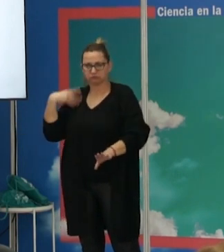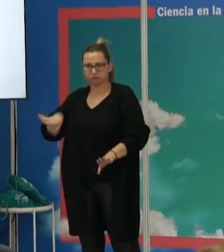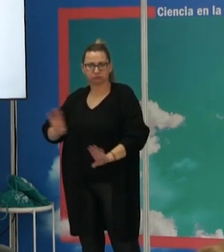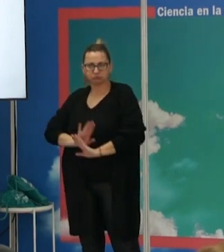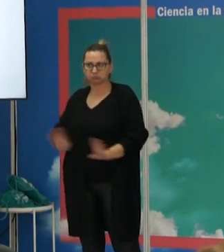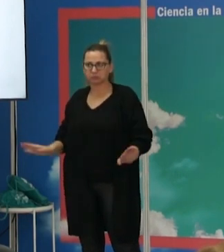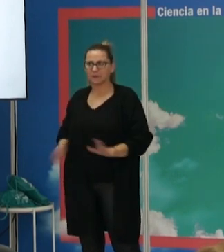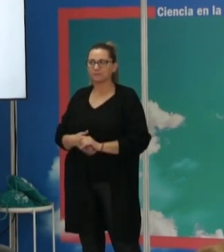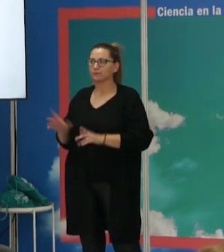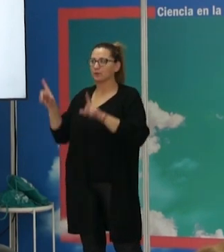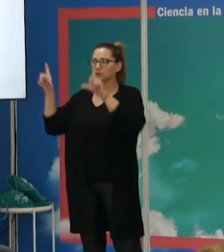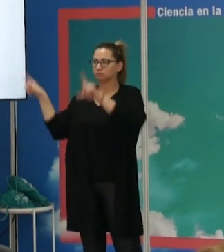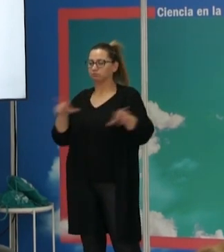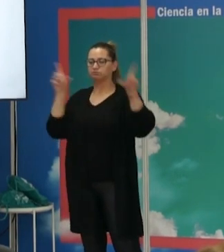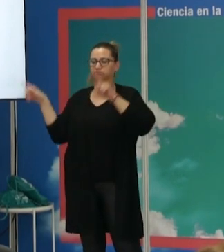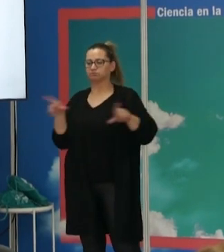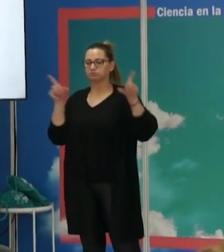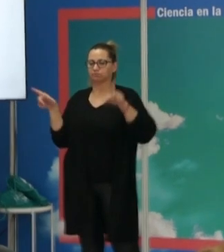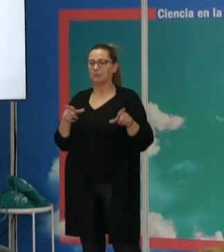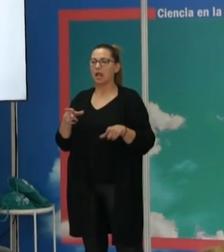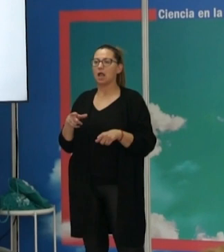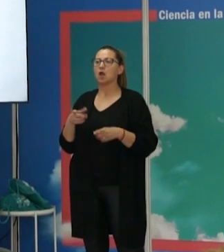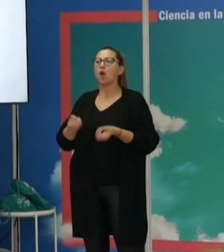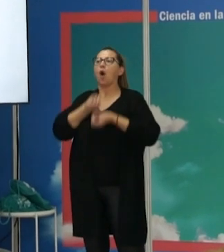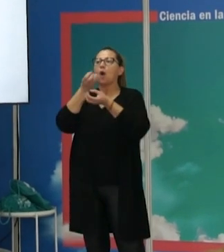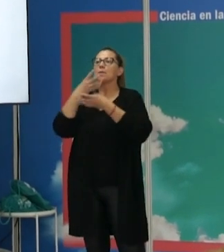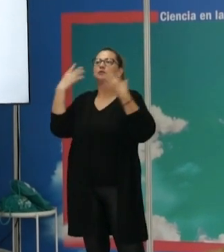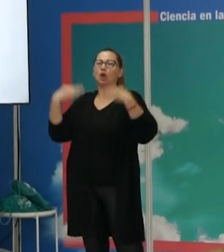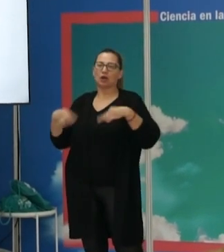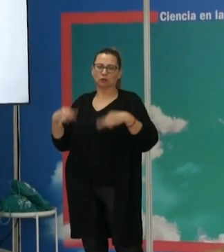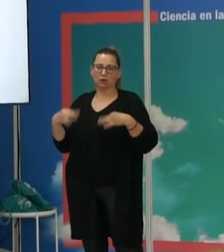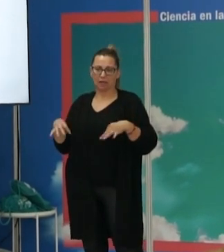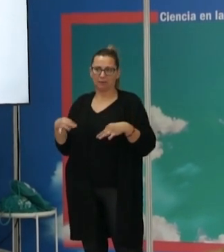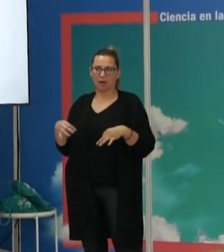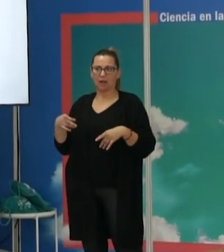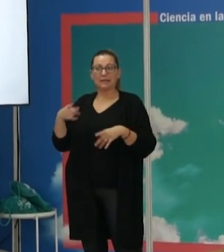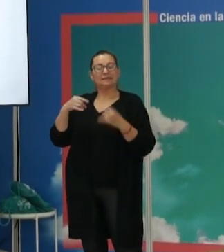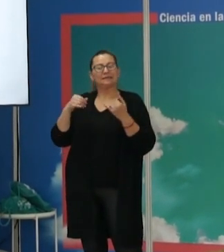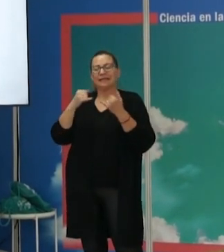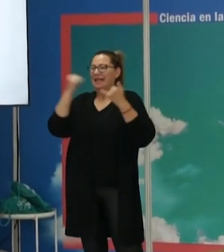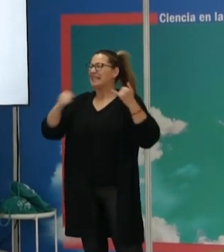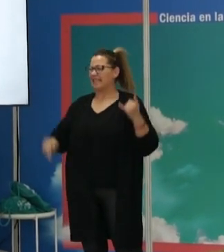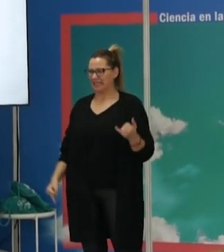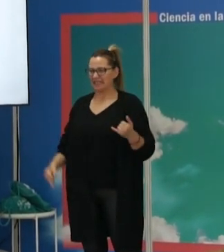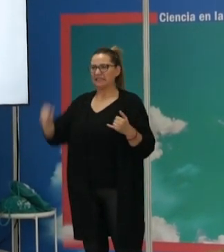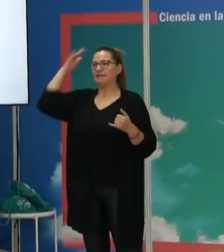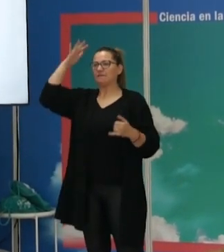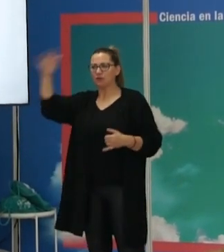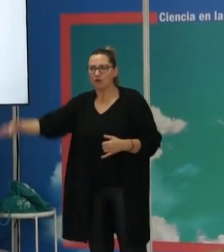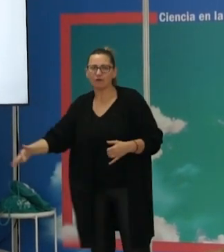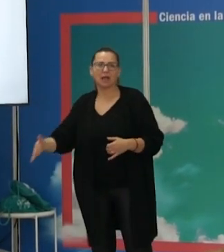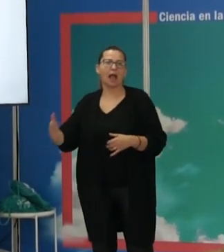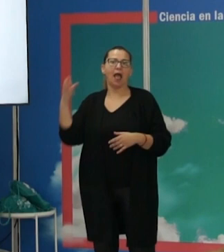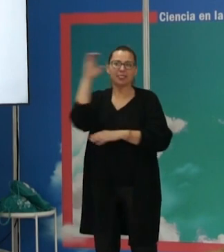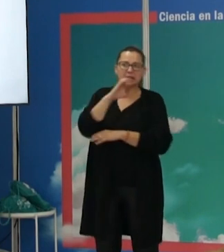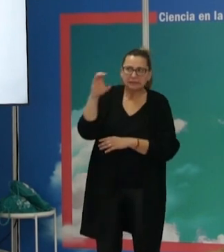Bueno, voy a pasar un poco por alto esto. Los argumentos naturalistas están en crisis científica, filosófica,